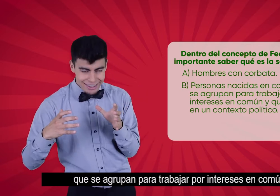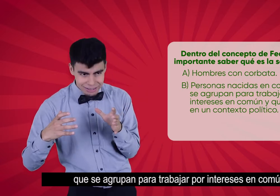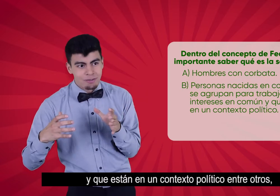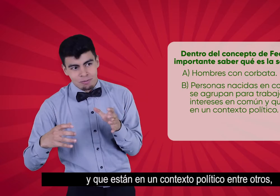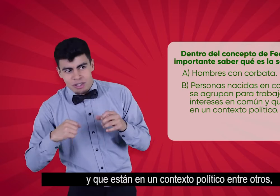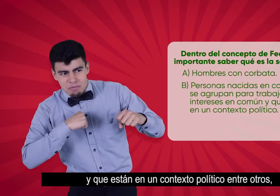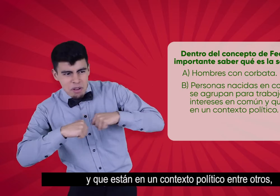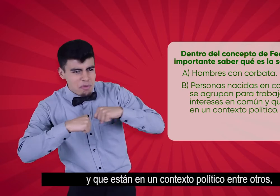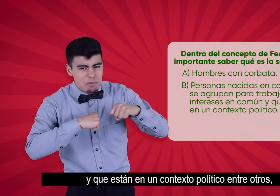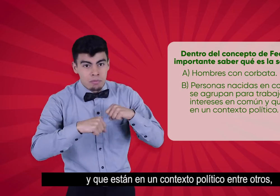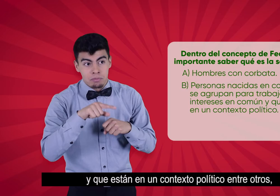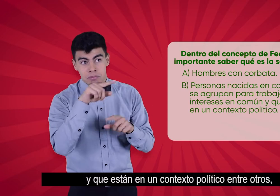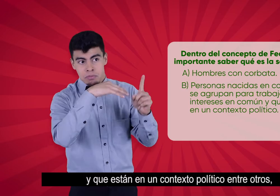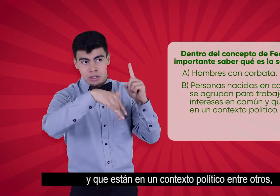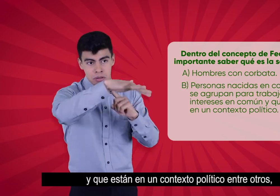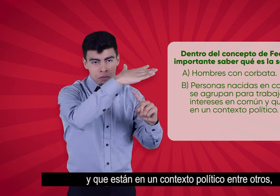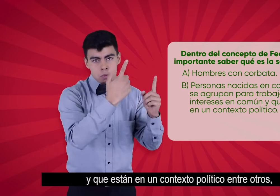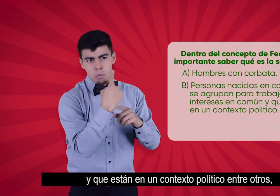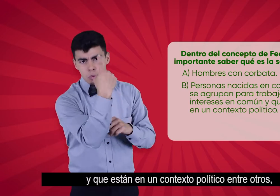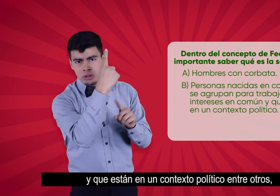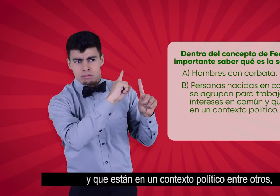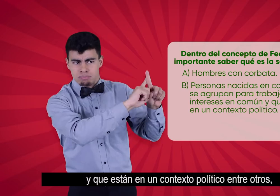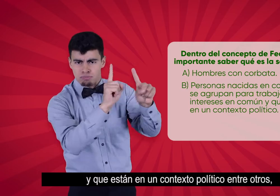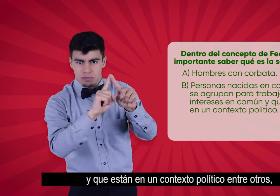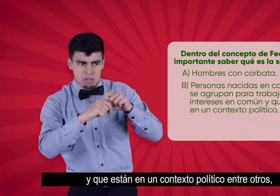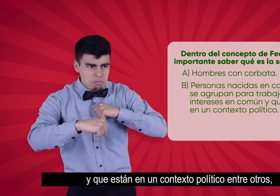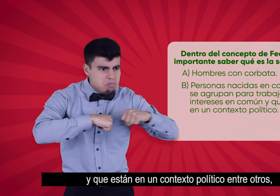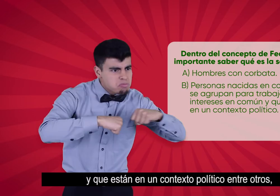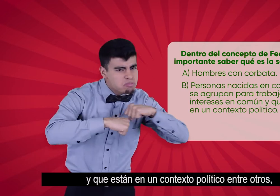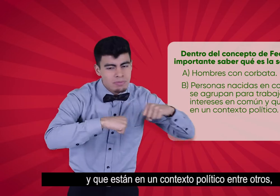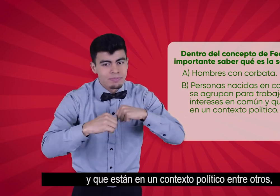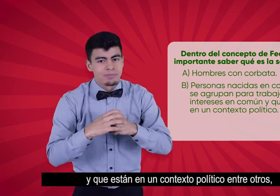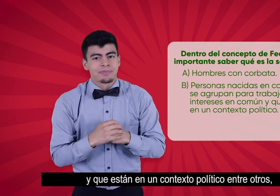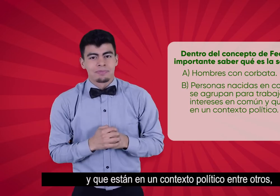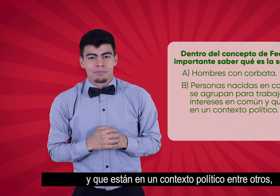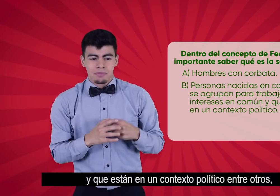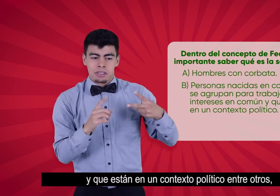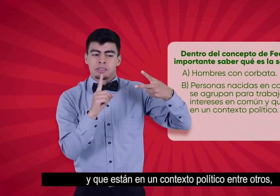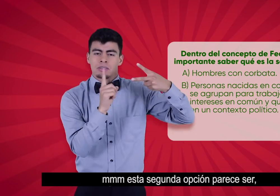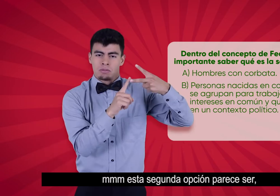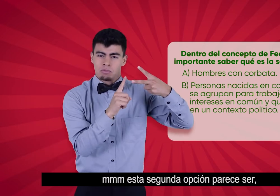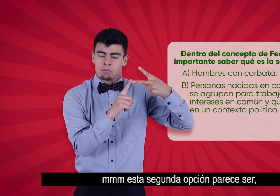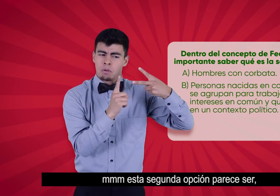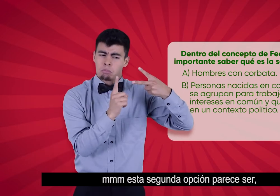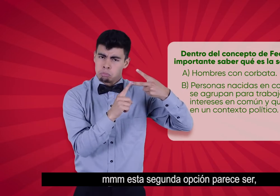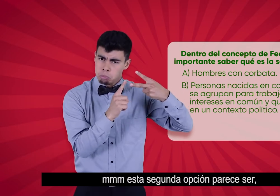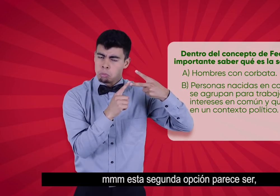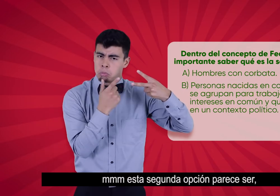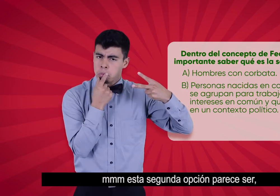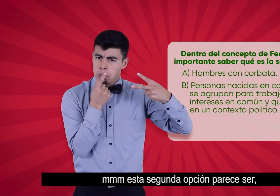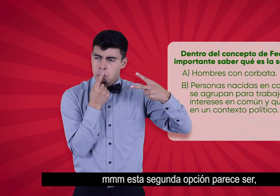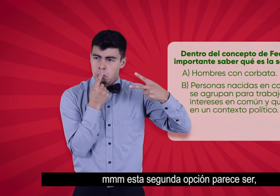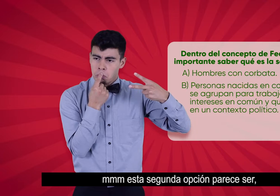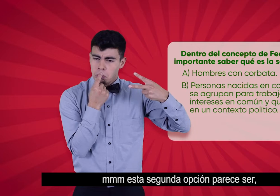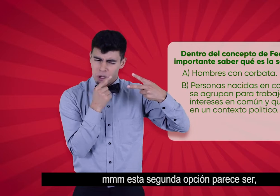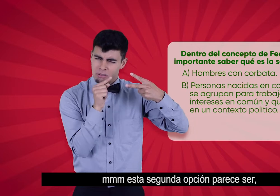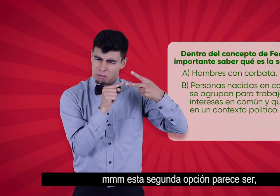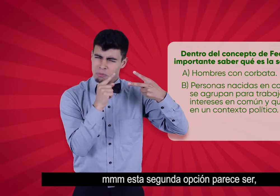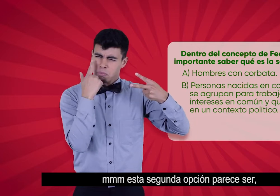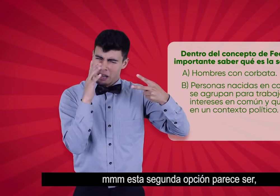Y QUE ESTÁN EN UN CONTEXTO POLÍTICO ENTRE OTROS. Esta segunda opción parece ser. Bueno,